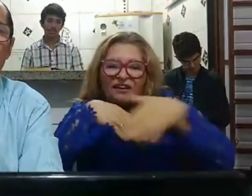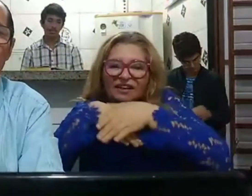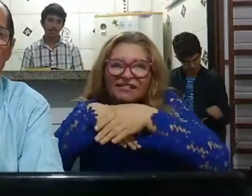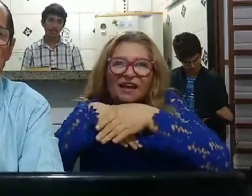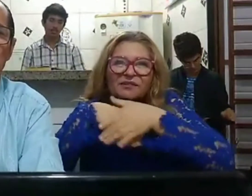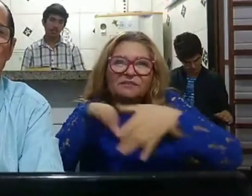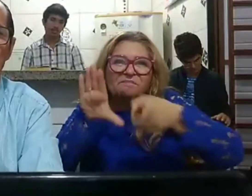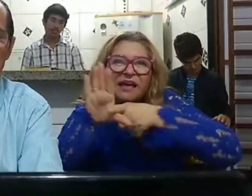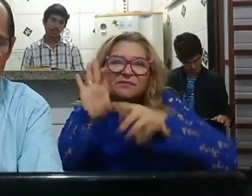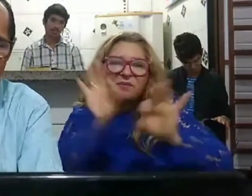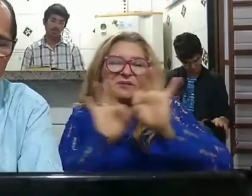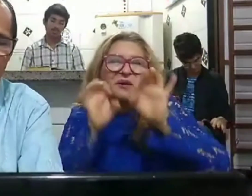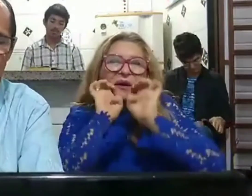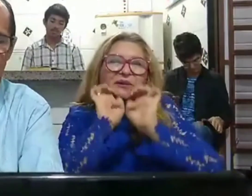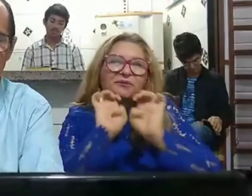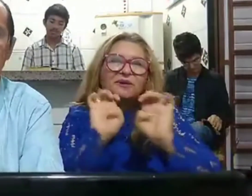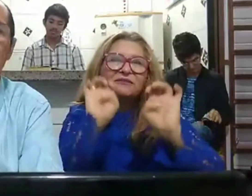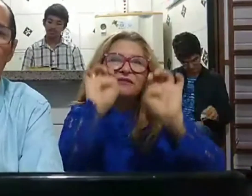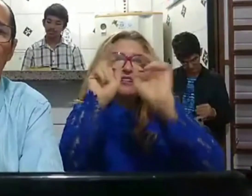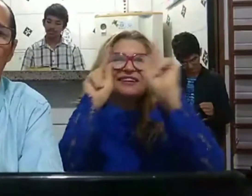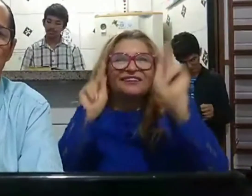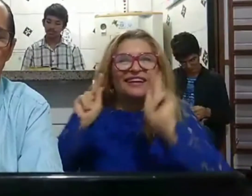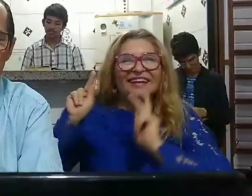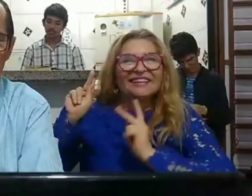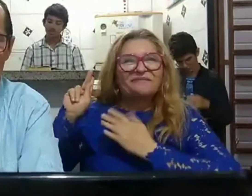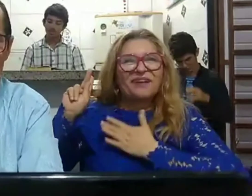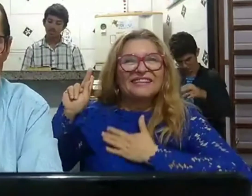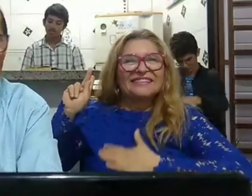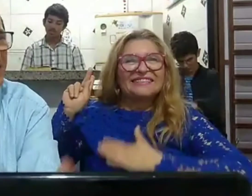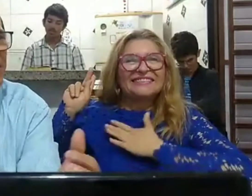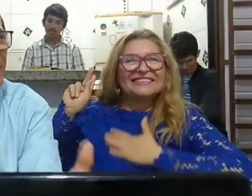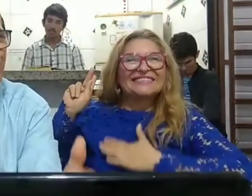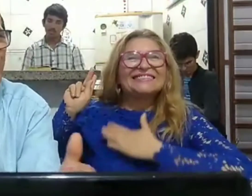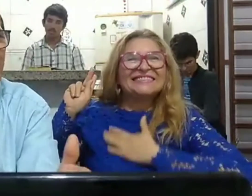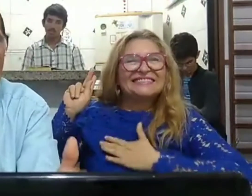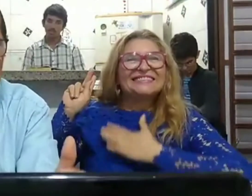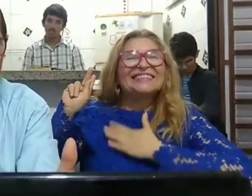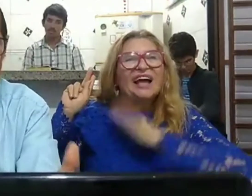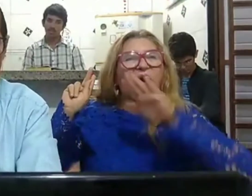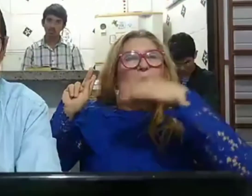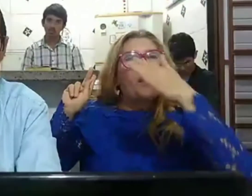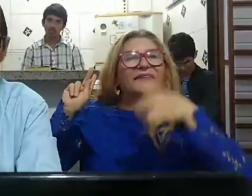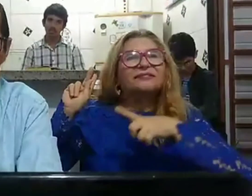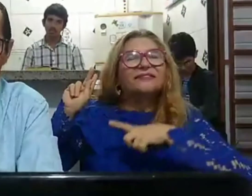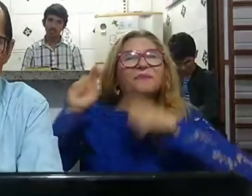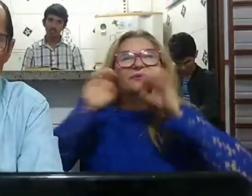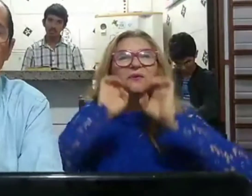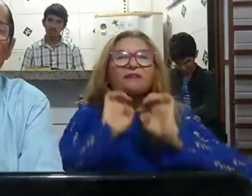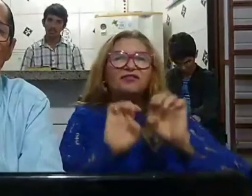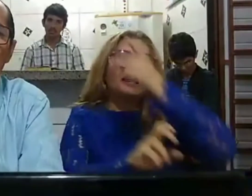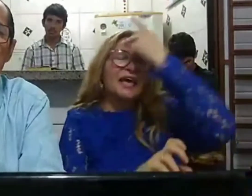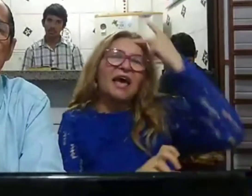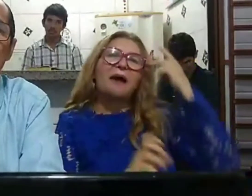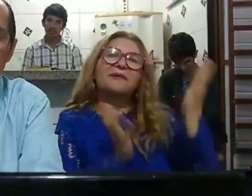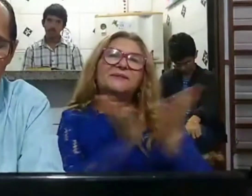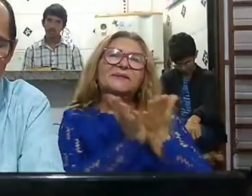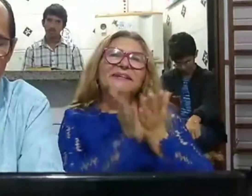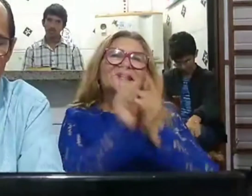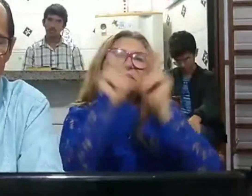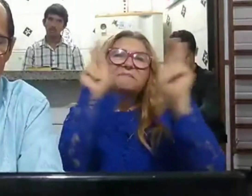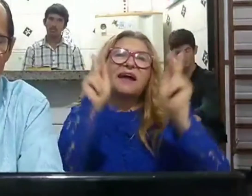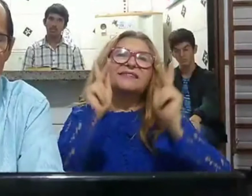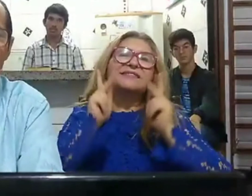a preparação do Evangelho da paz. Através do Evangelho, o crente tem paz com